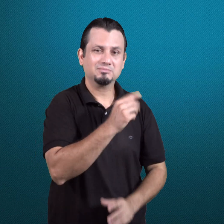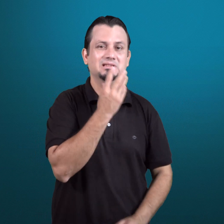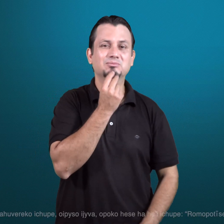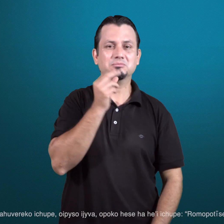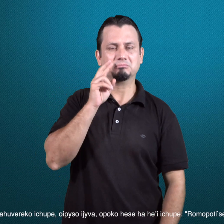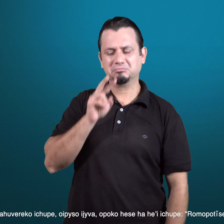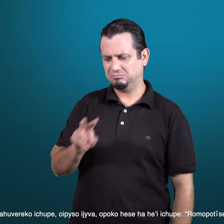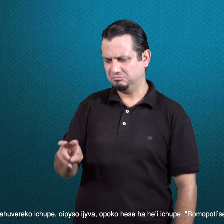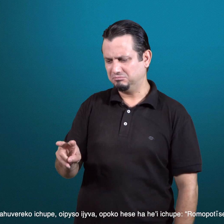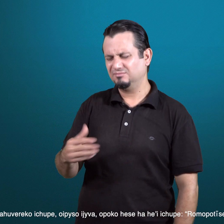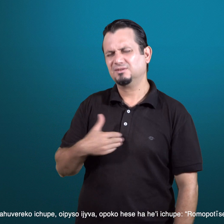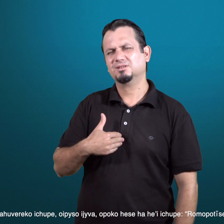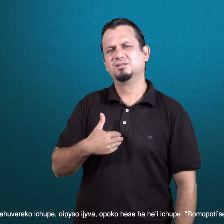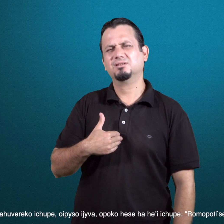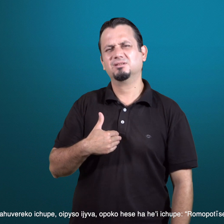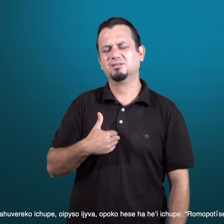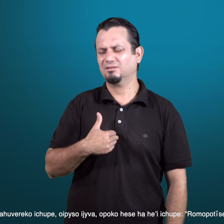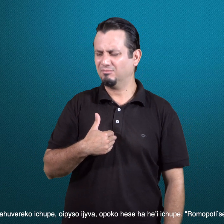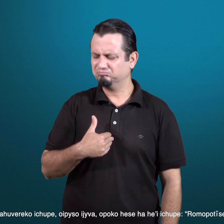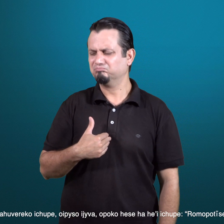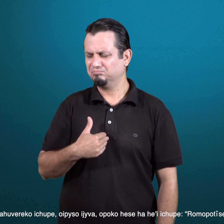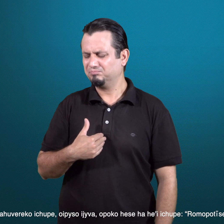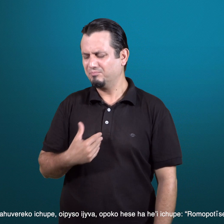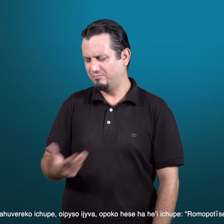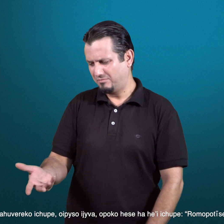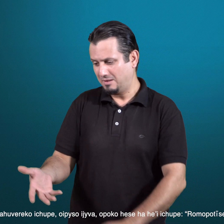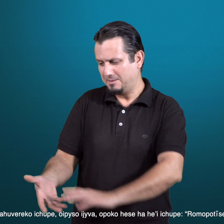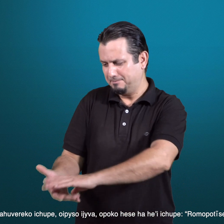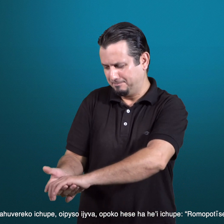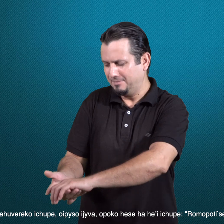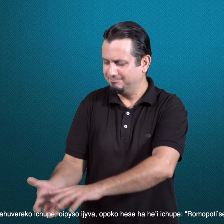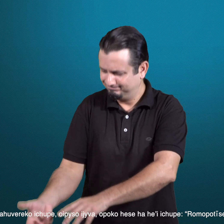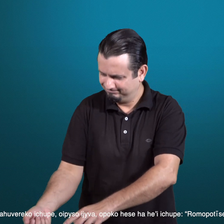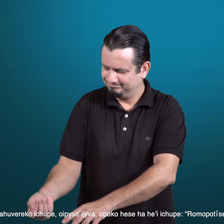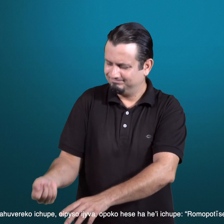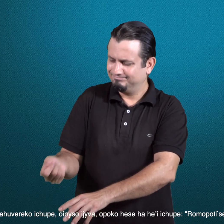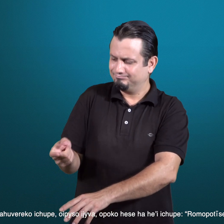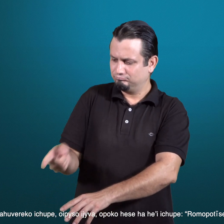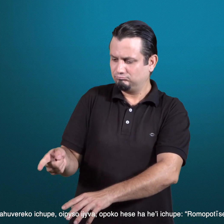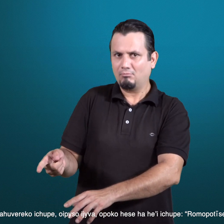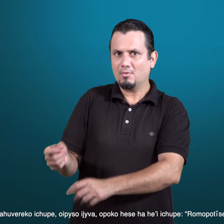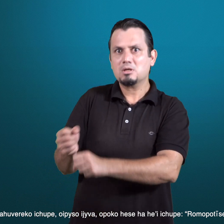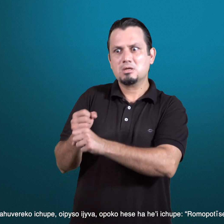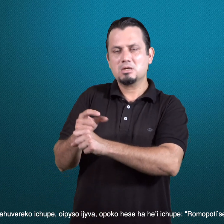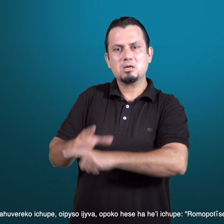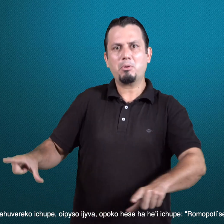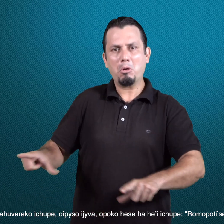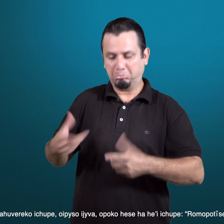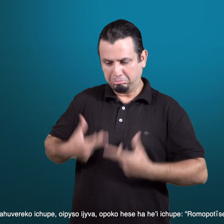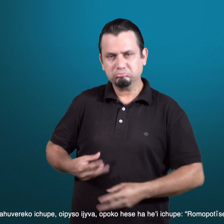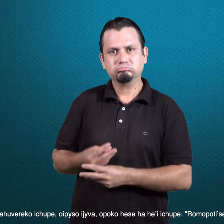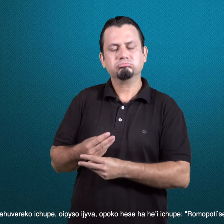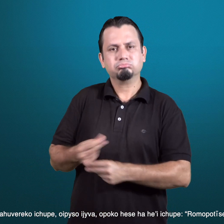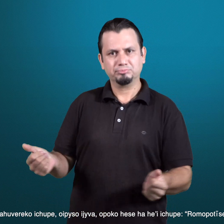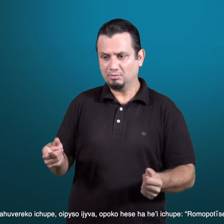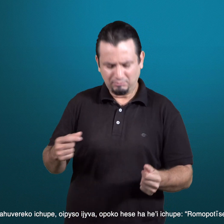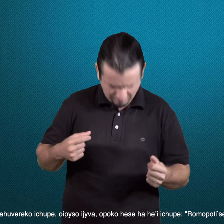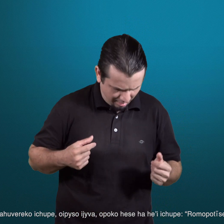Ha Jesús oiporiahuvereko ichupe. Oipysói ijyva, opoko hese ha he'i ichupe: romopotĩse, tanepotĩ.